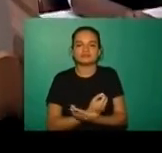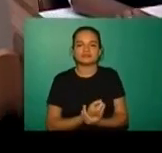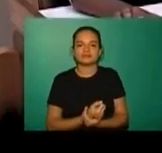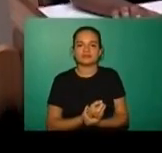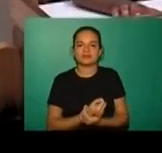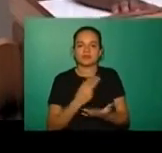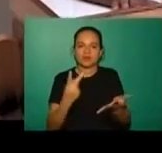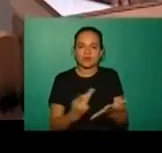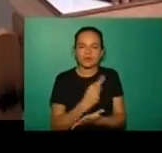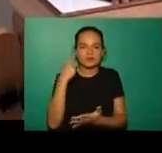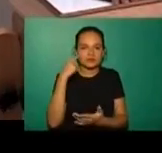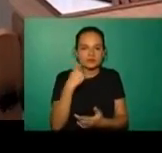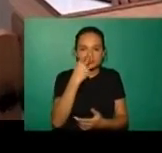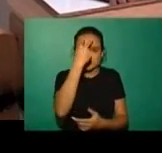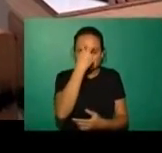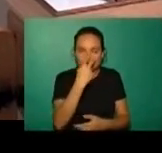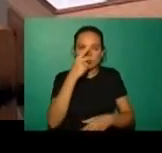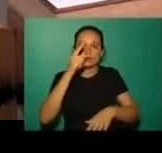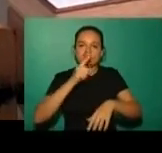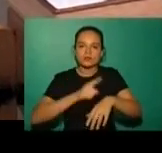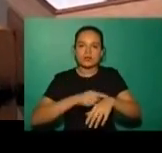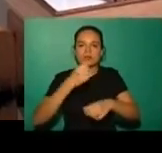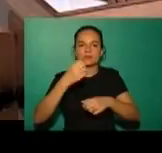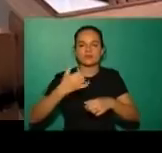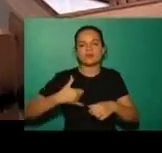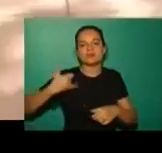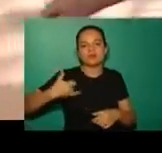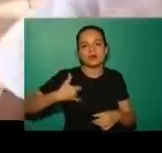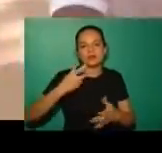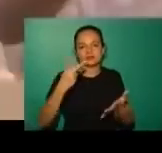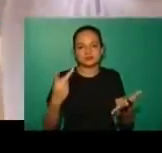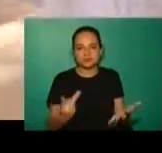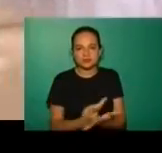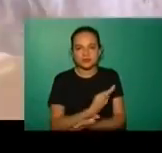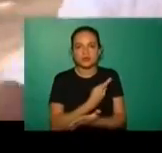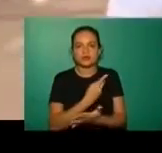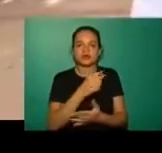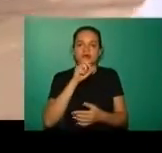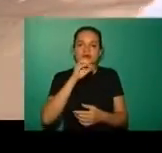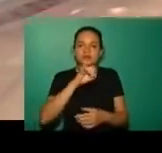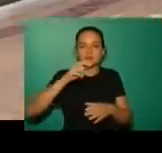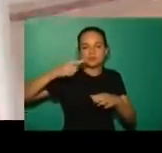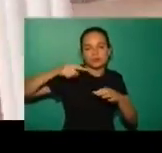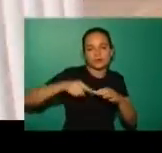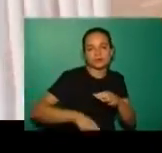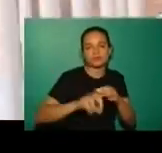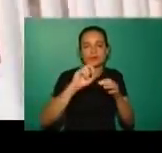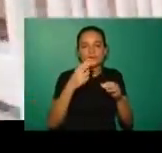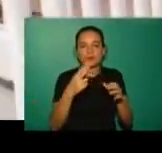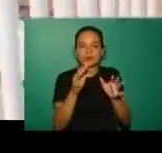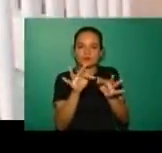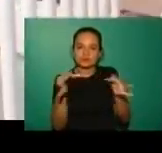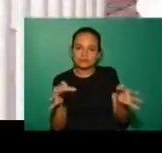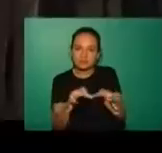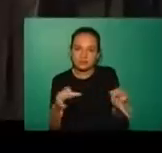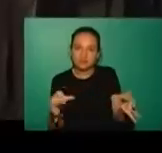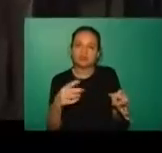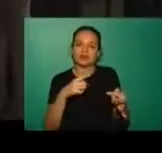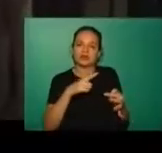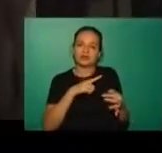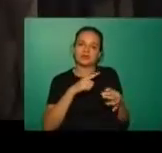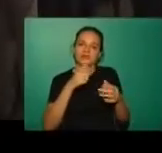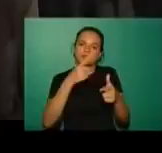condição, a época da aquisição das deficiências e a intensidade das perdas, além